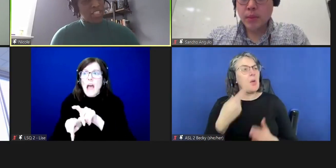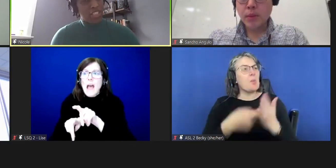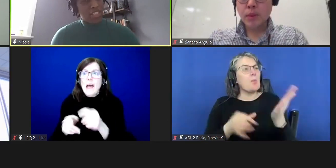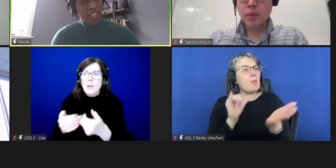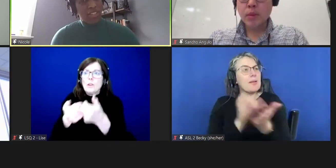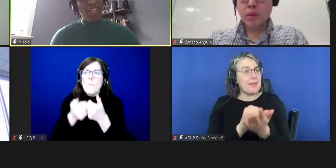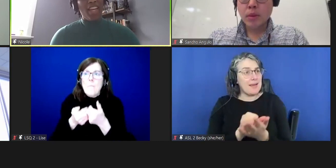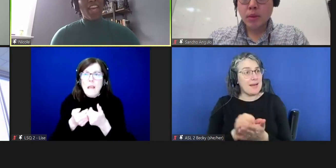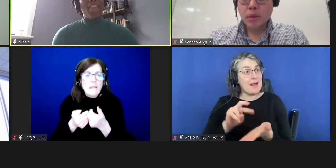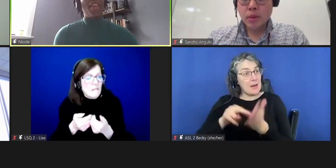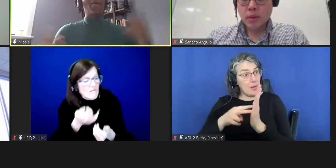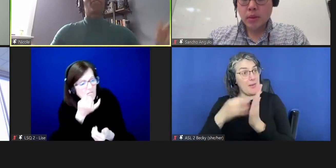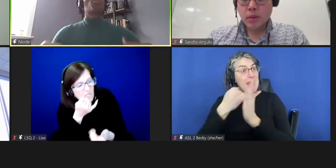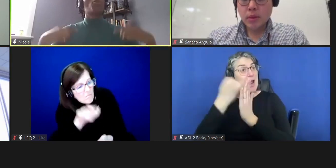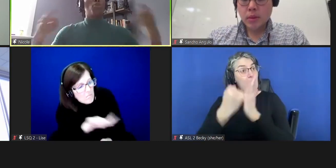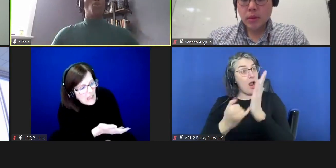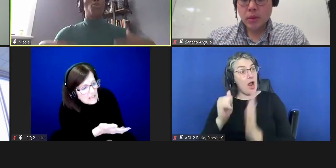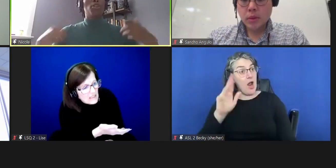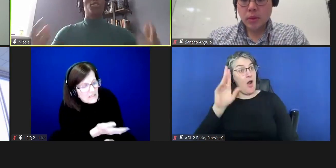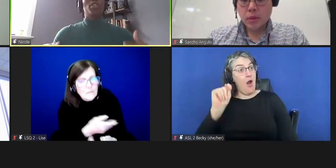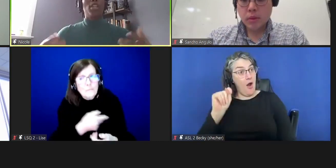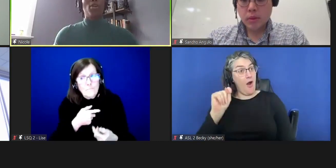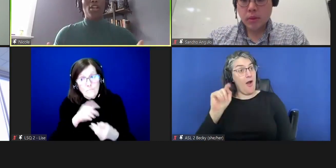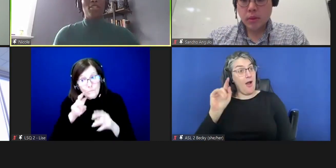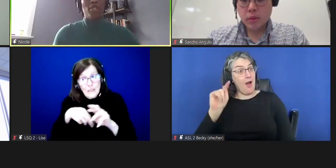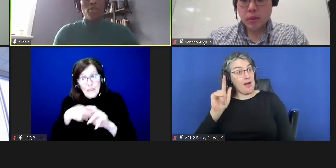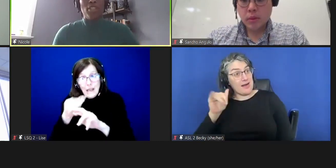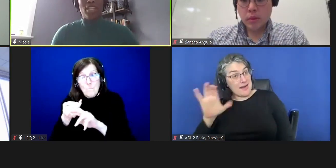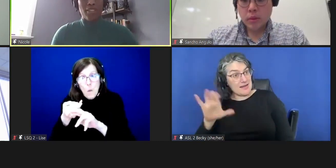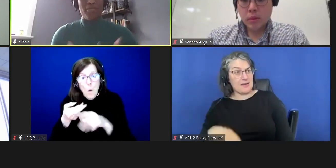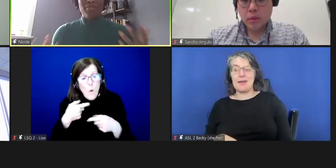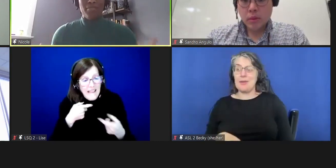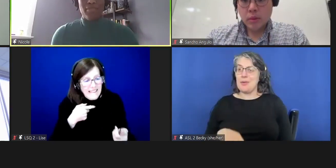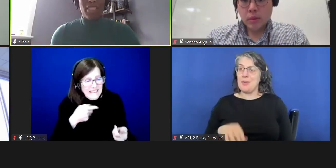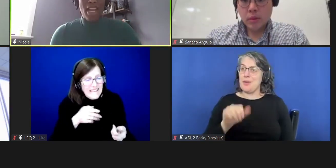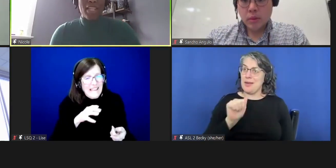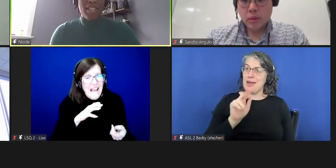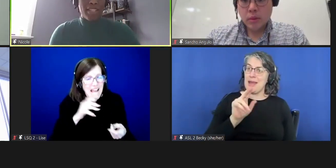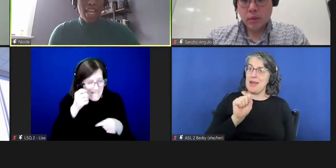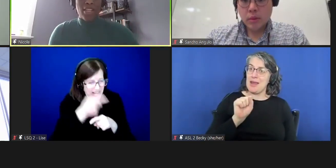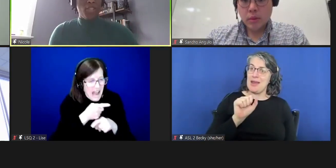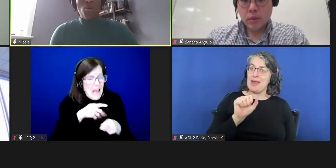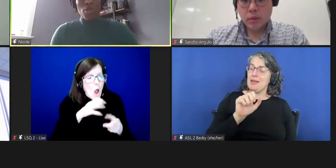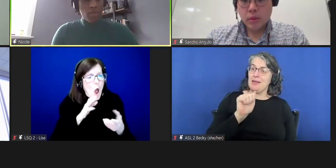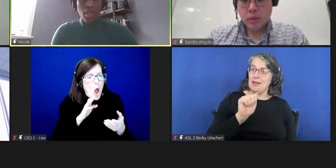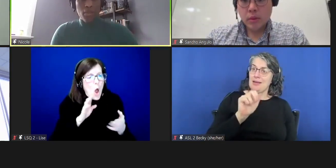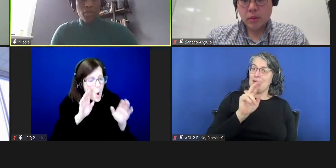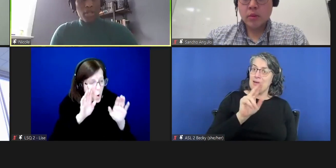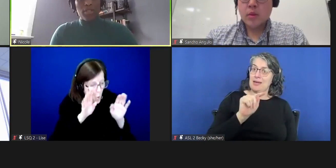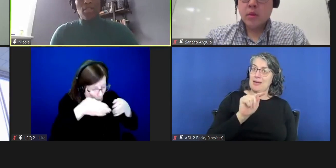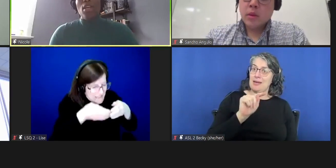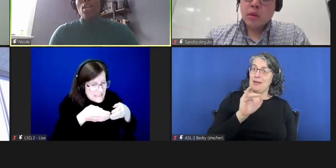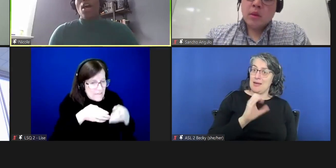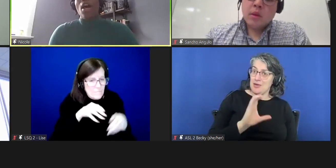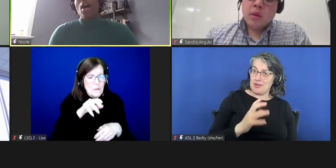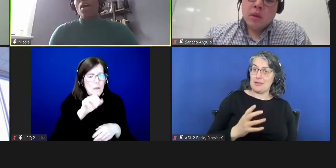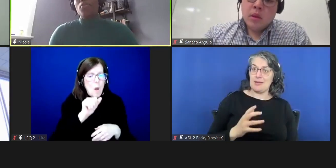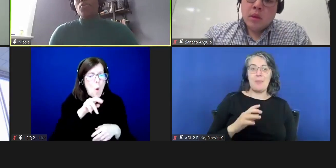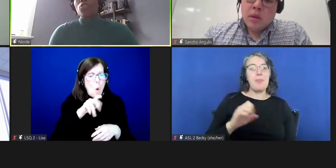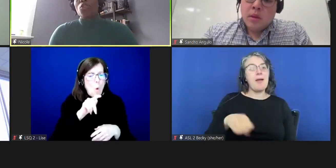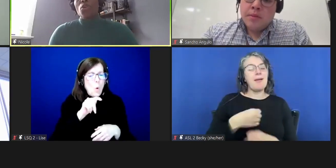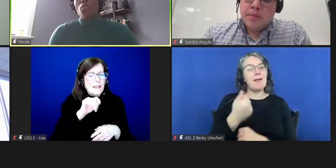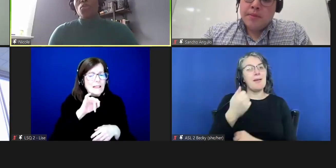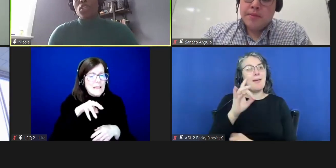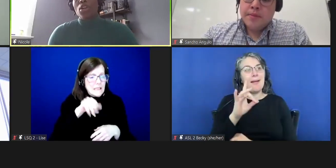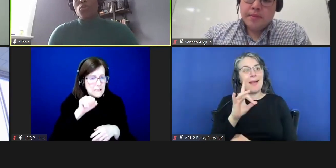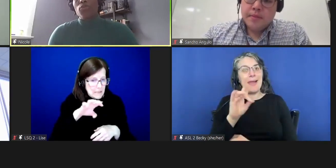gens me demandaient « mais qu'est-ce que c'est que l'autisme ?» Et alors, il fallait que j'explique ce que c'est que l'autisme dans les années 90. Dans les années